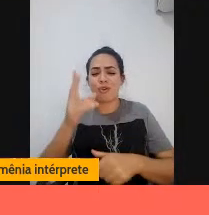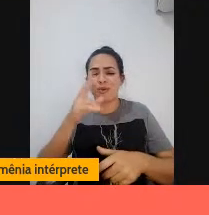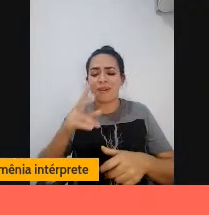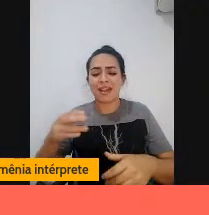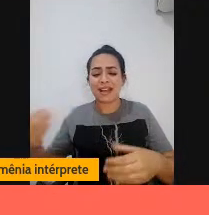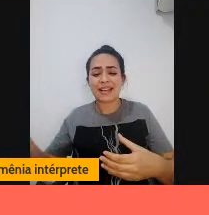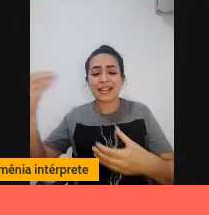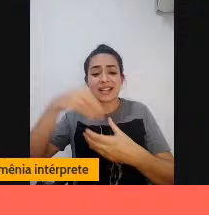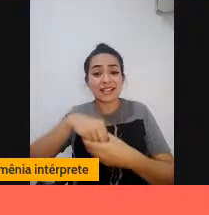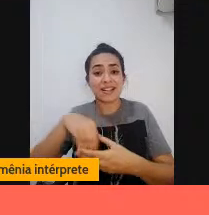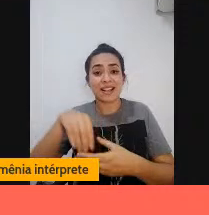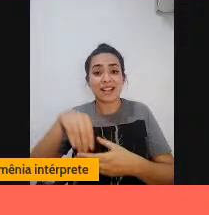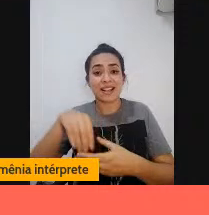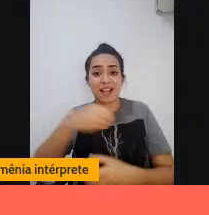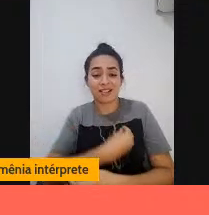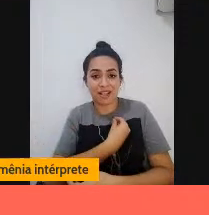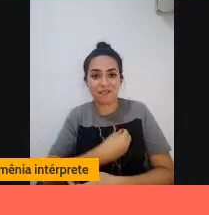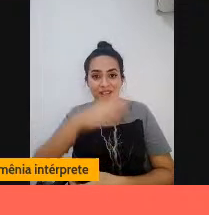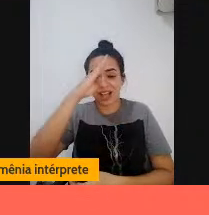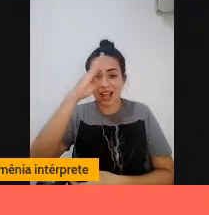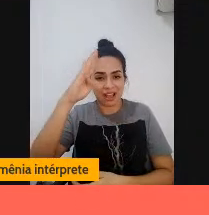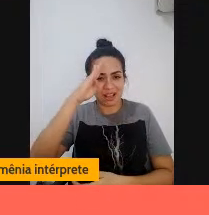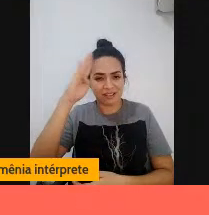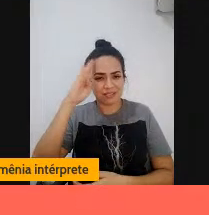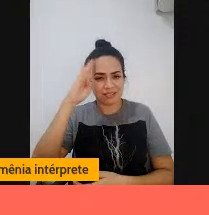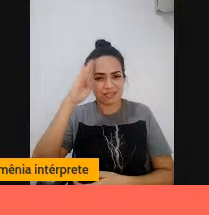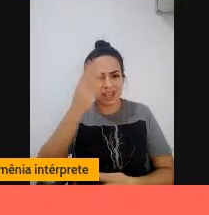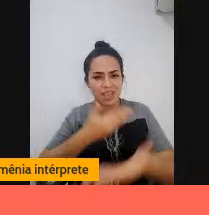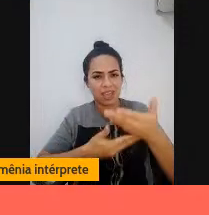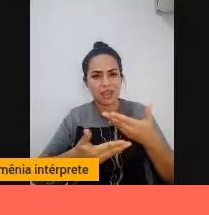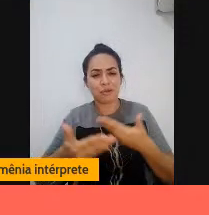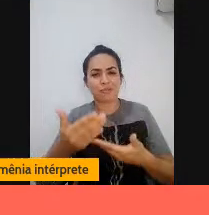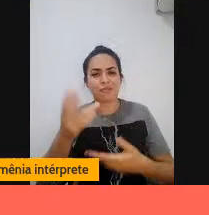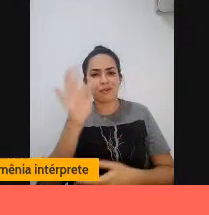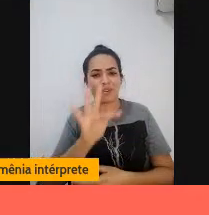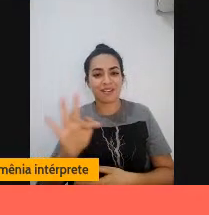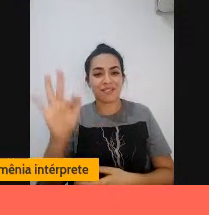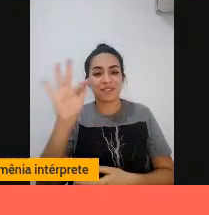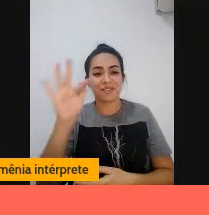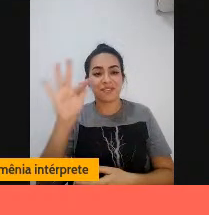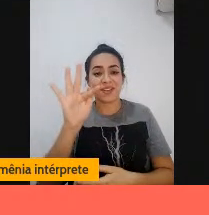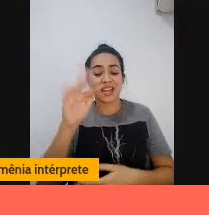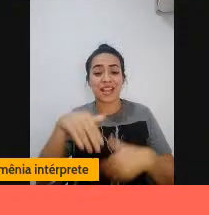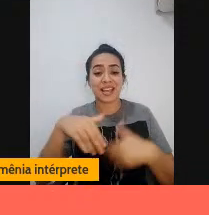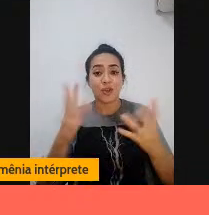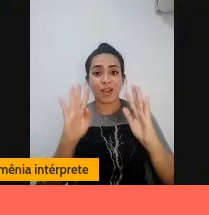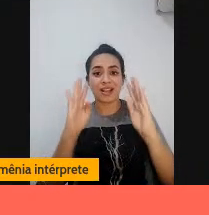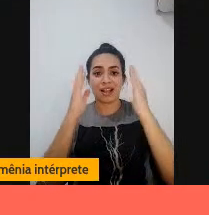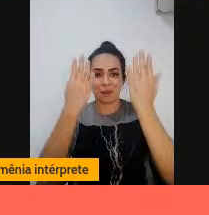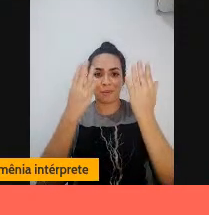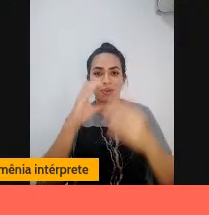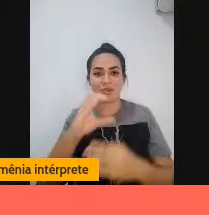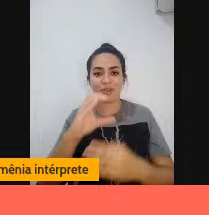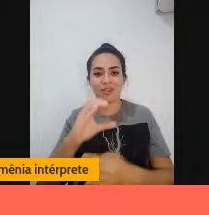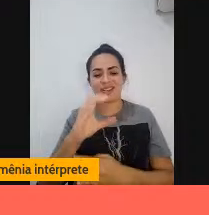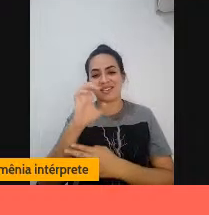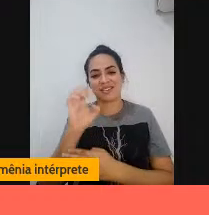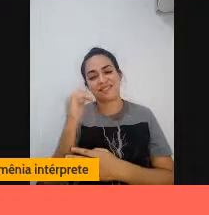visão de universidade. Né. Então, esse Mostra CE foi